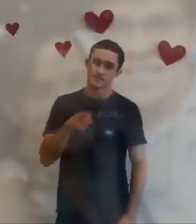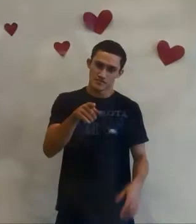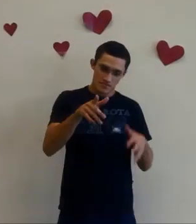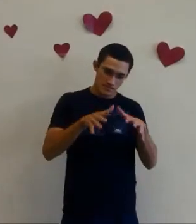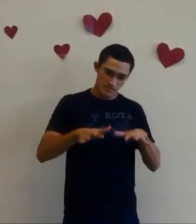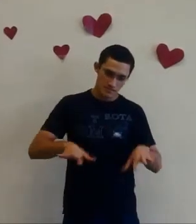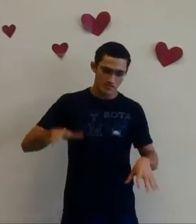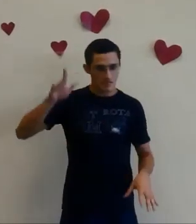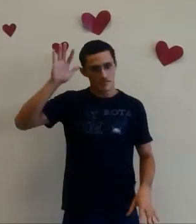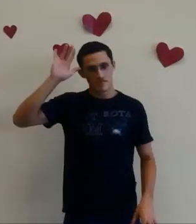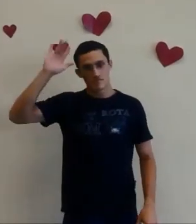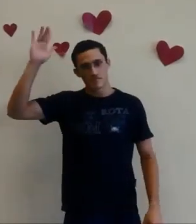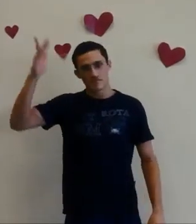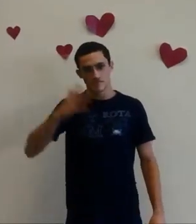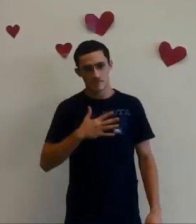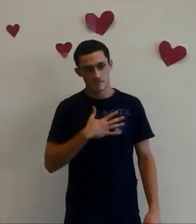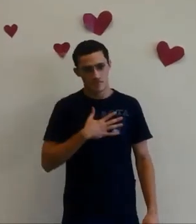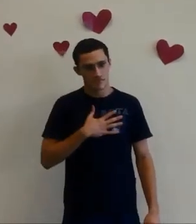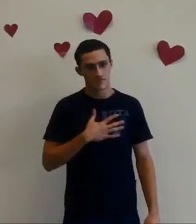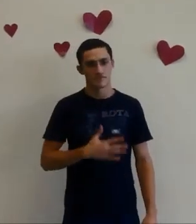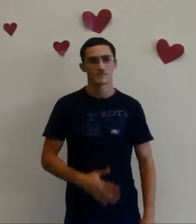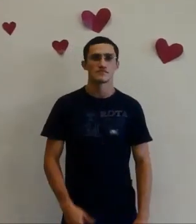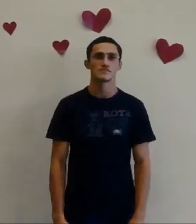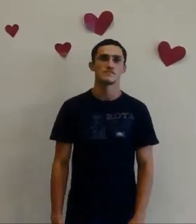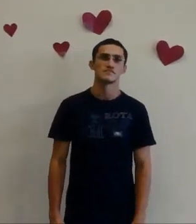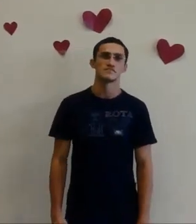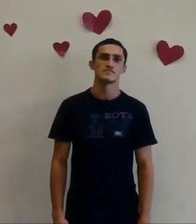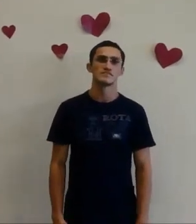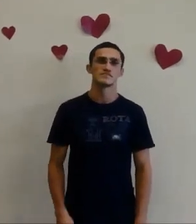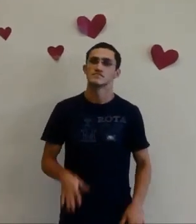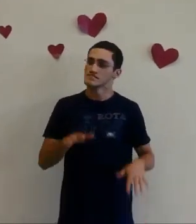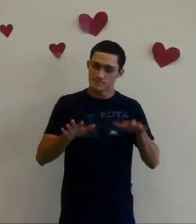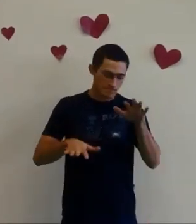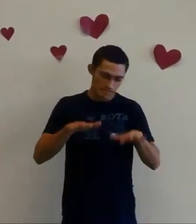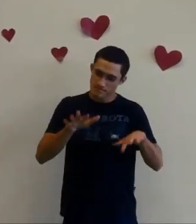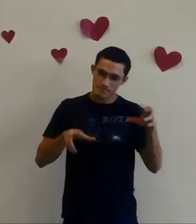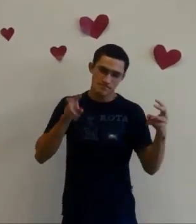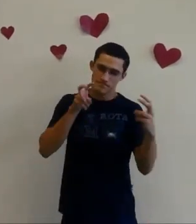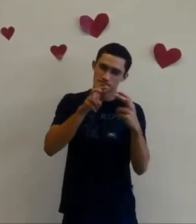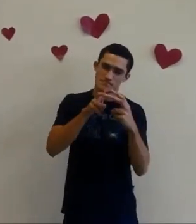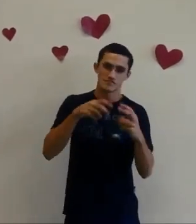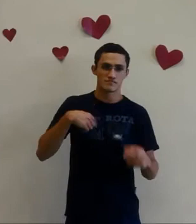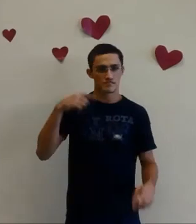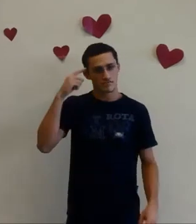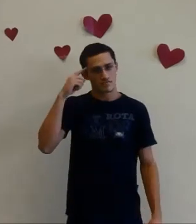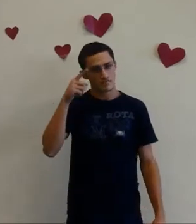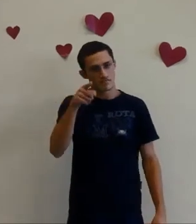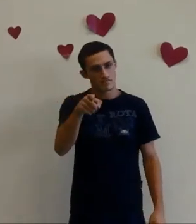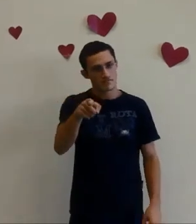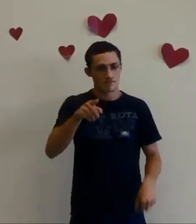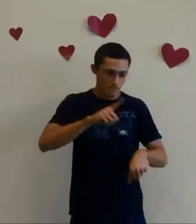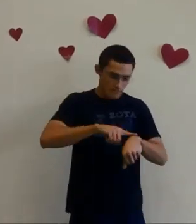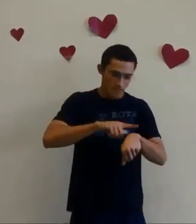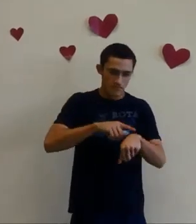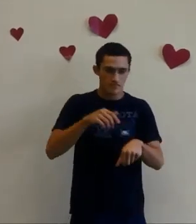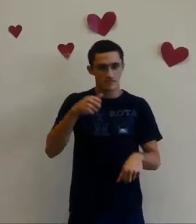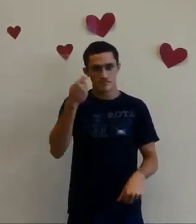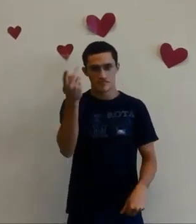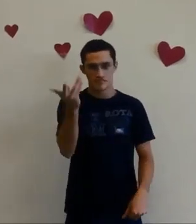Você é assim, um sonho pra mim. E quando eu não te vejo, eu penso em você desde o